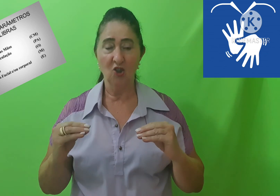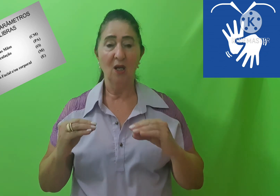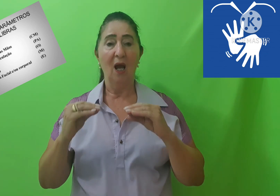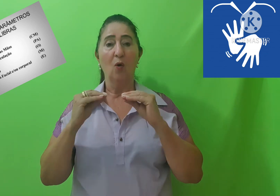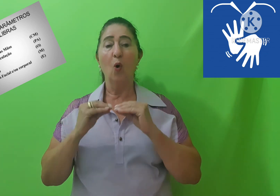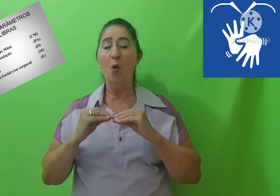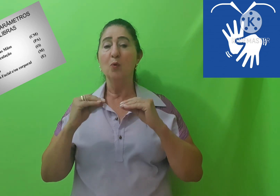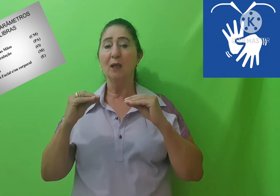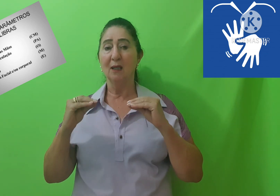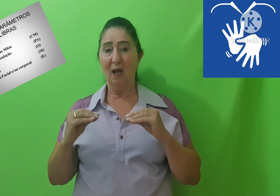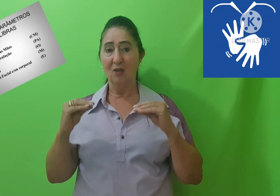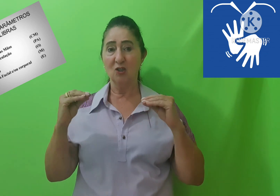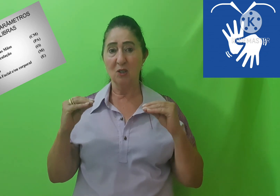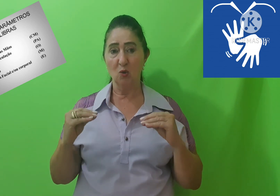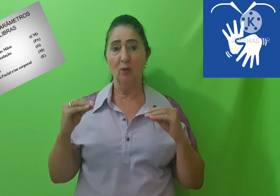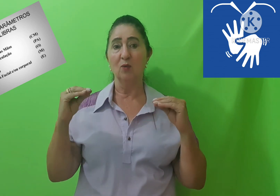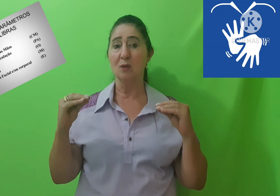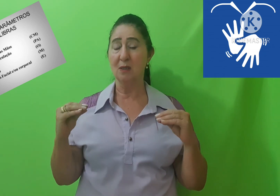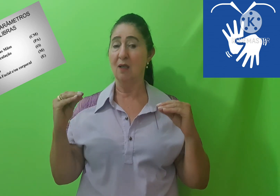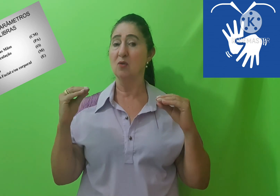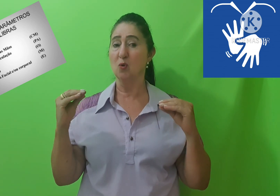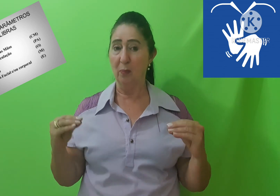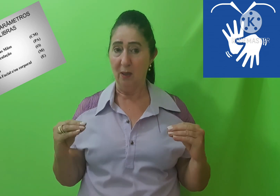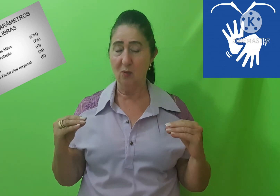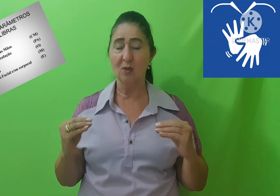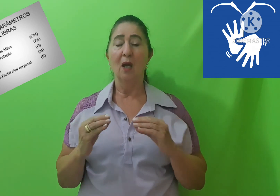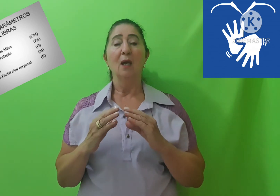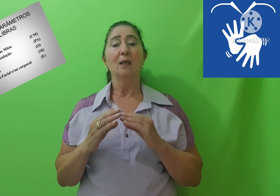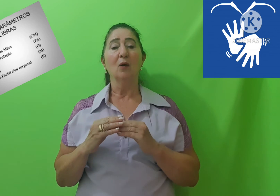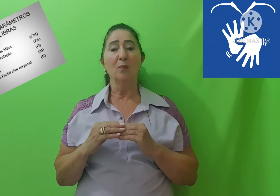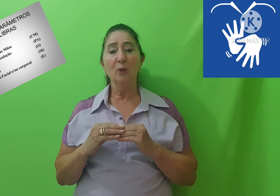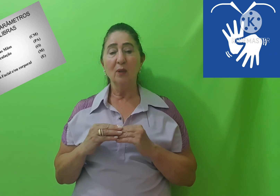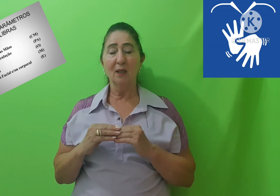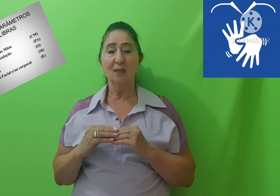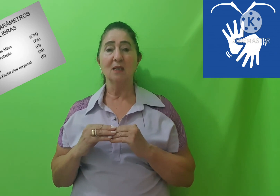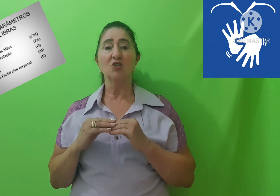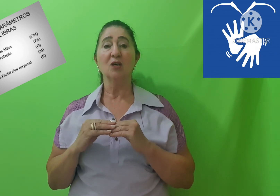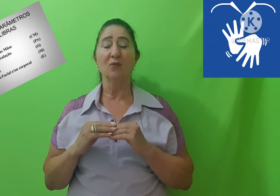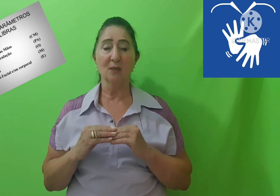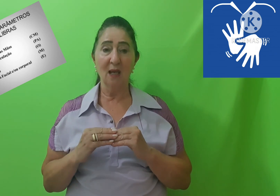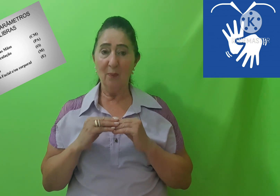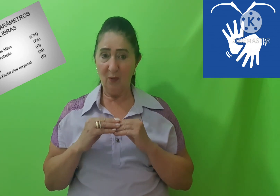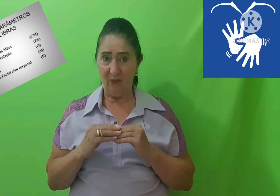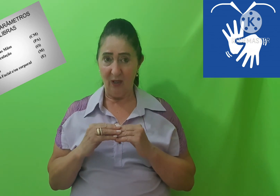pertencente à comunidade surda dos centros urbanos. Então é muito interessante que você